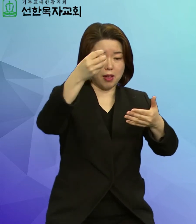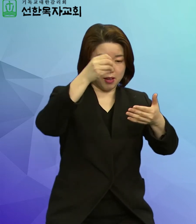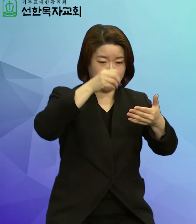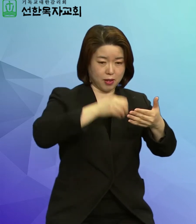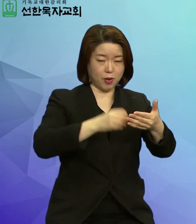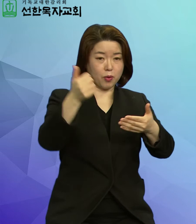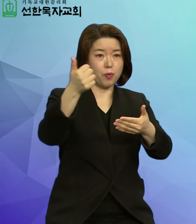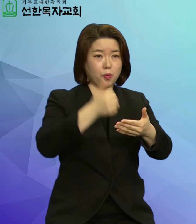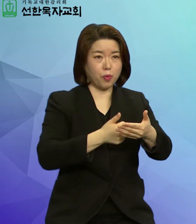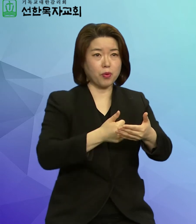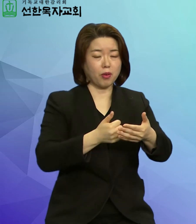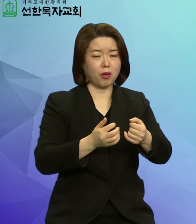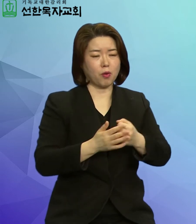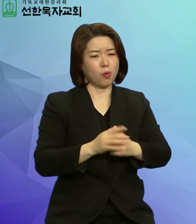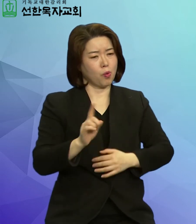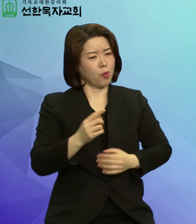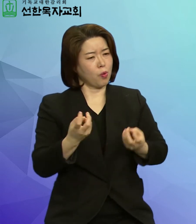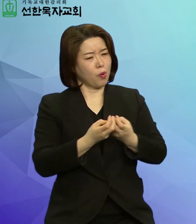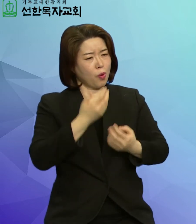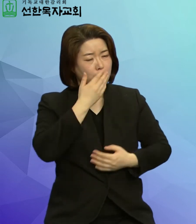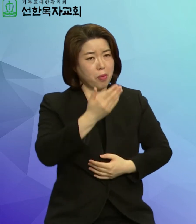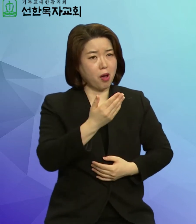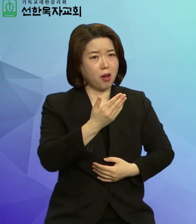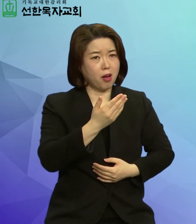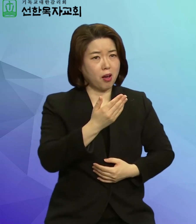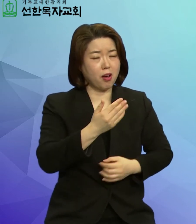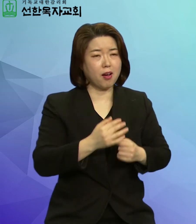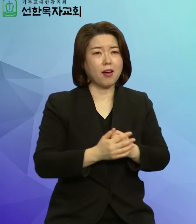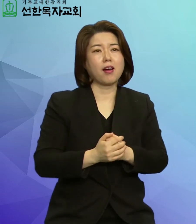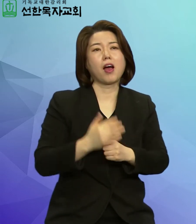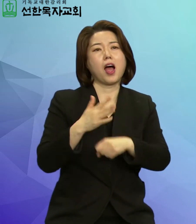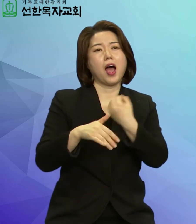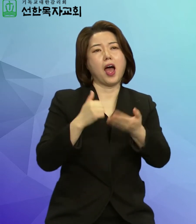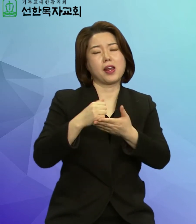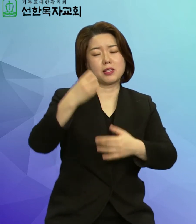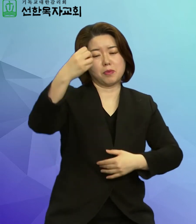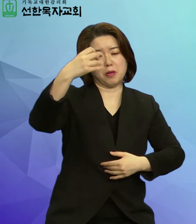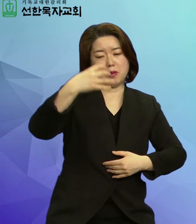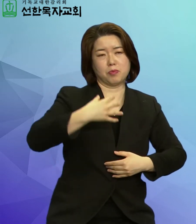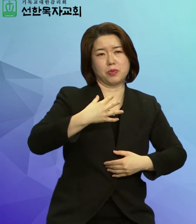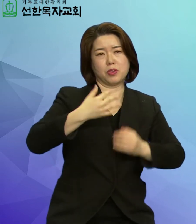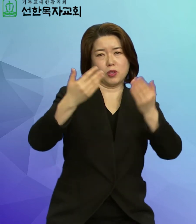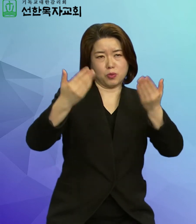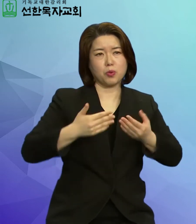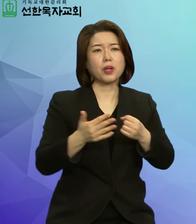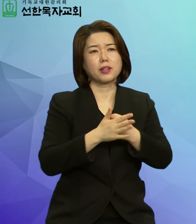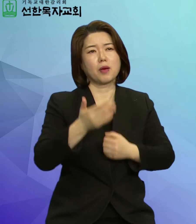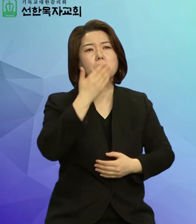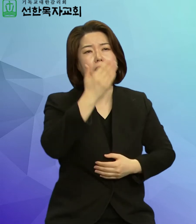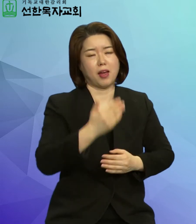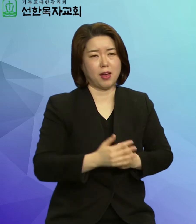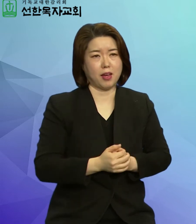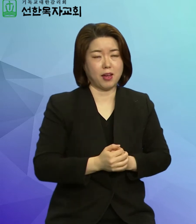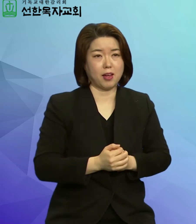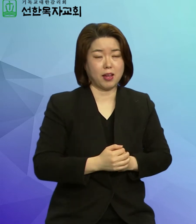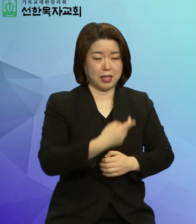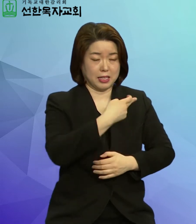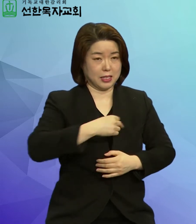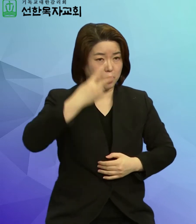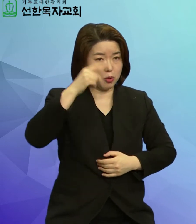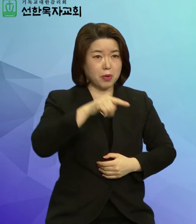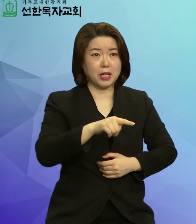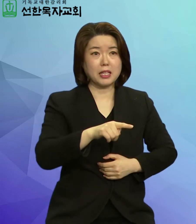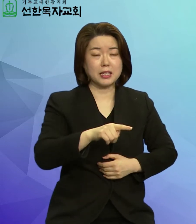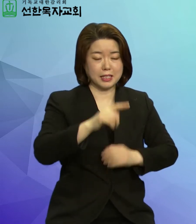안에 거하시는, 어떻게 이걸 믿을 수 있겠어요? 하나님이 빛을 비춰주셔서 믿는 거죠. 사도 바울이